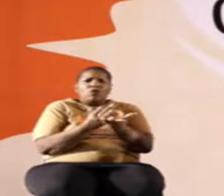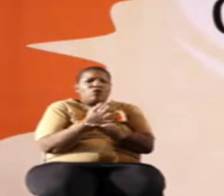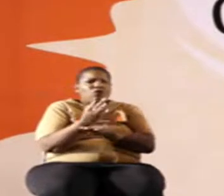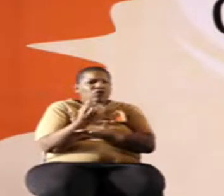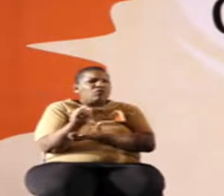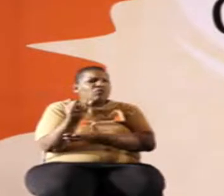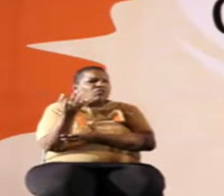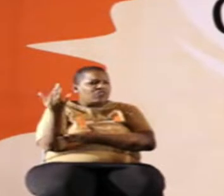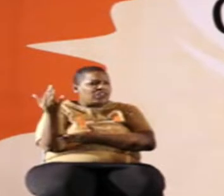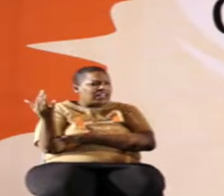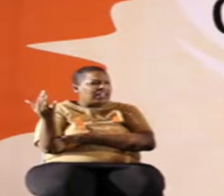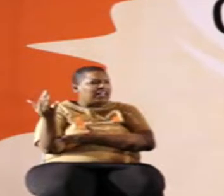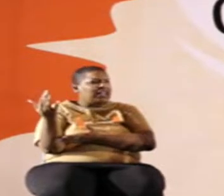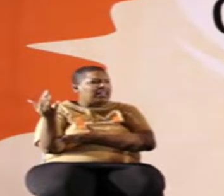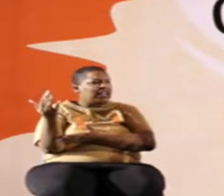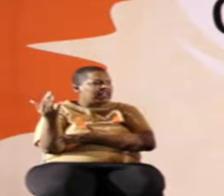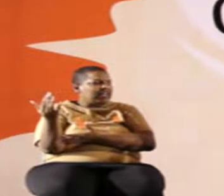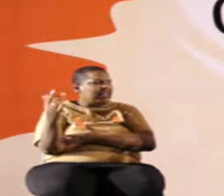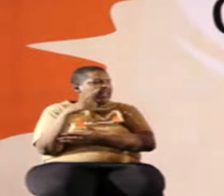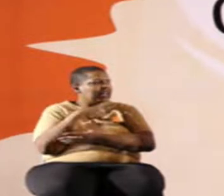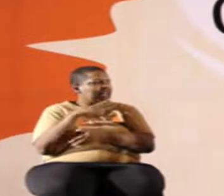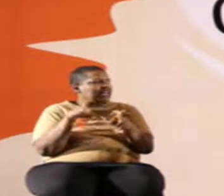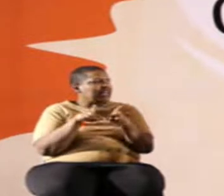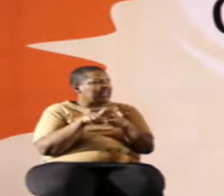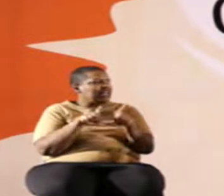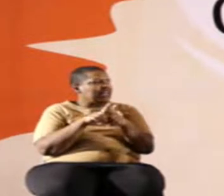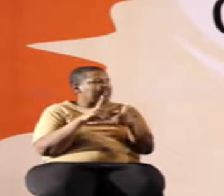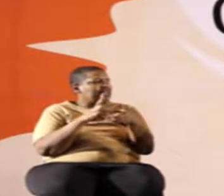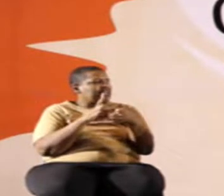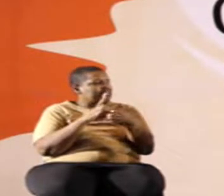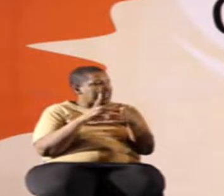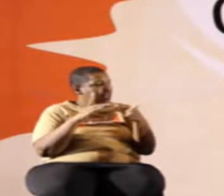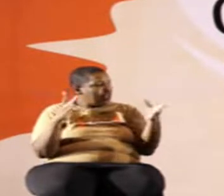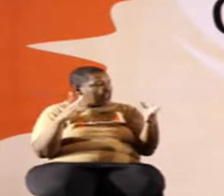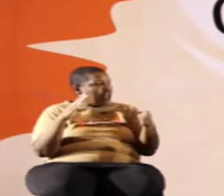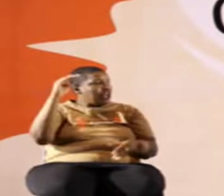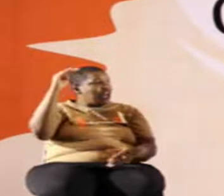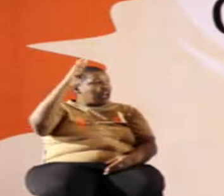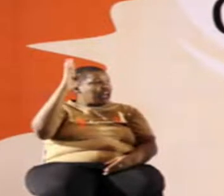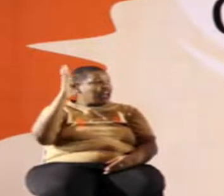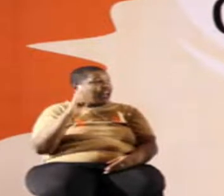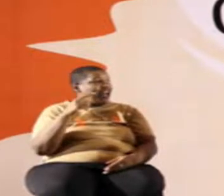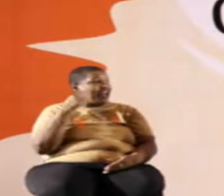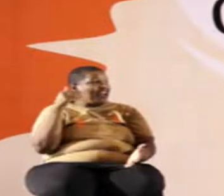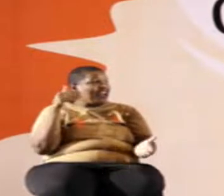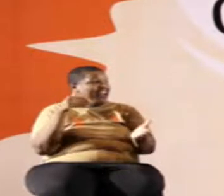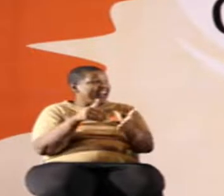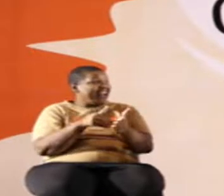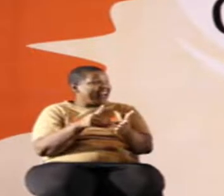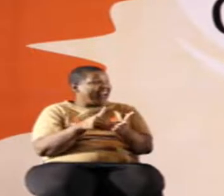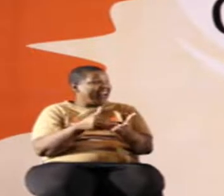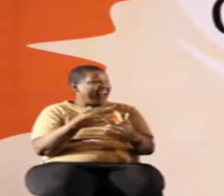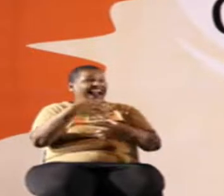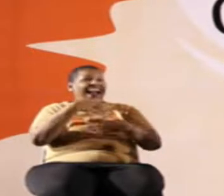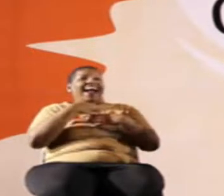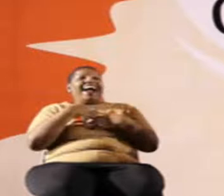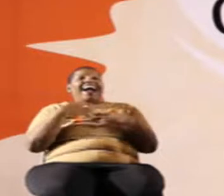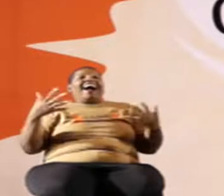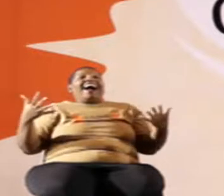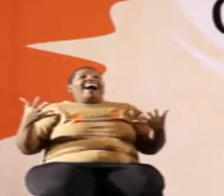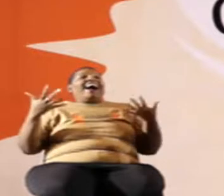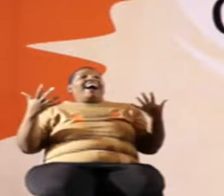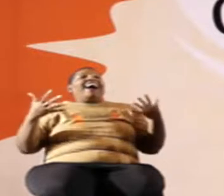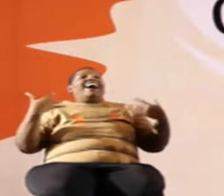e alvissareira para a democracia brasileira, eu estou entrando nessa reta final assim, em estado de graça,